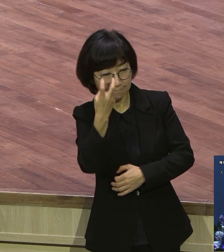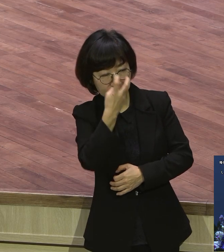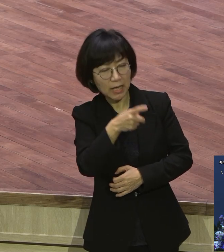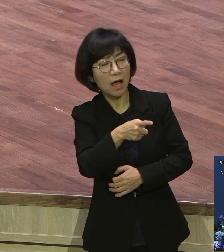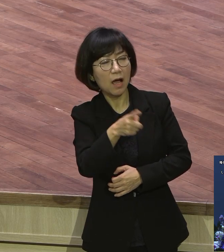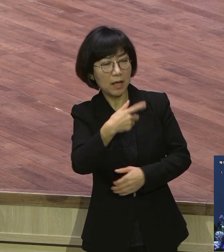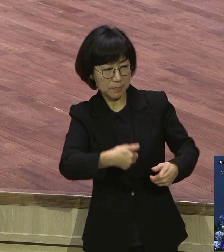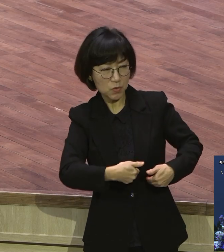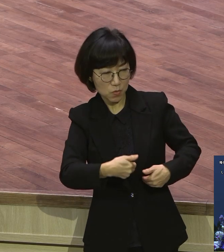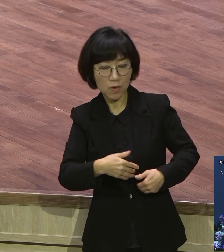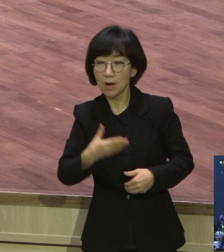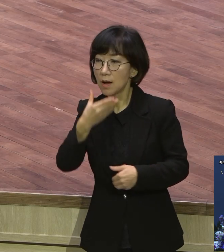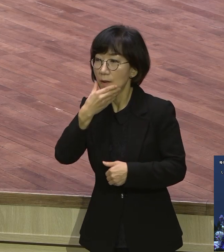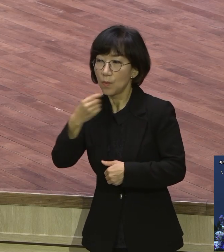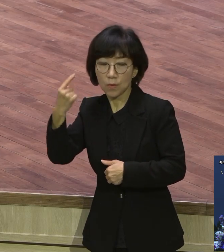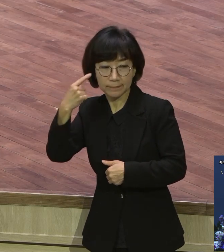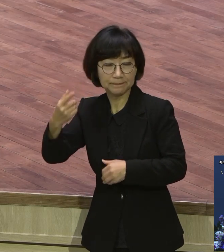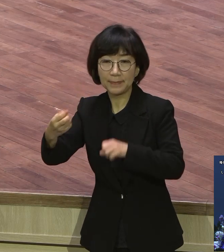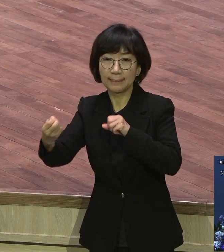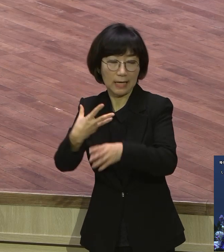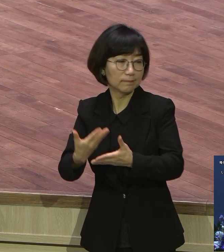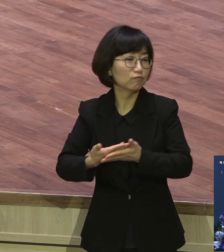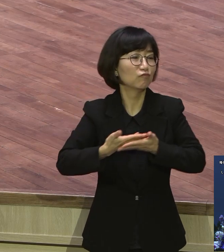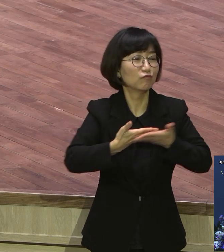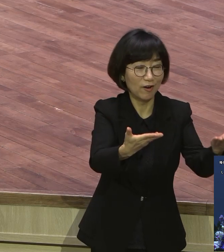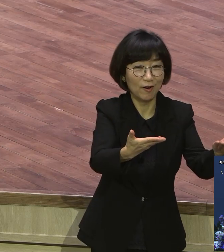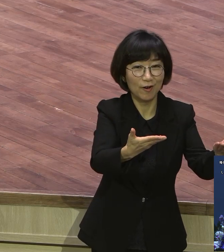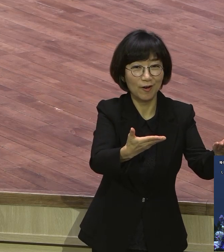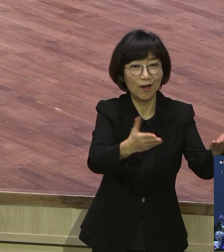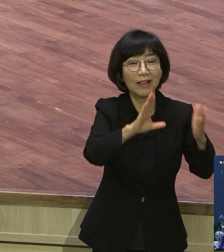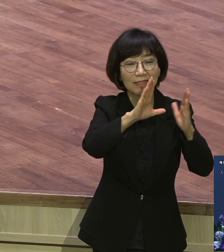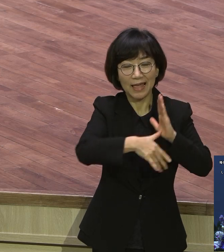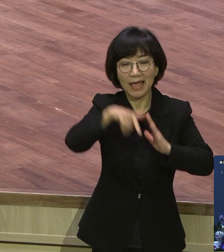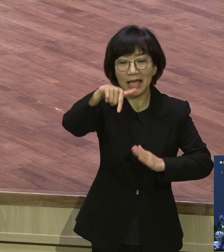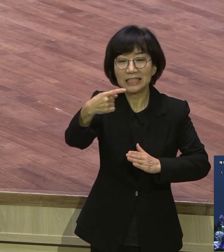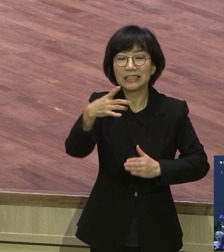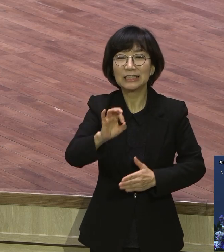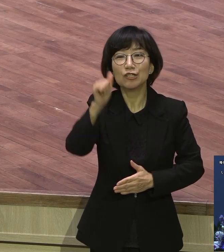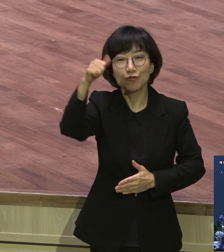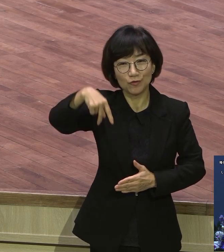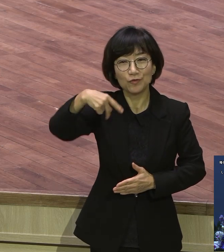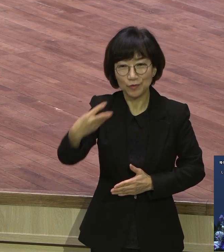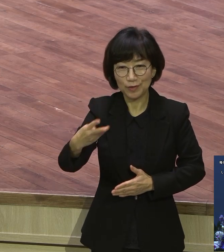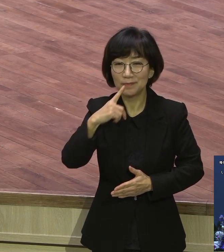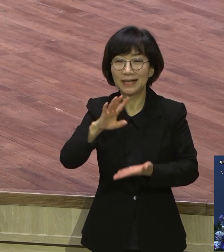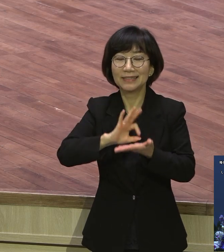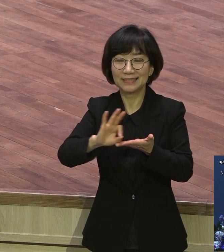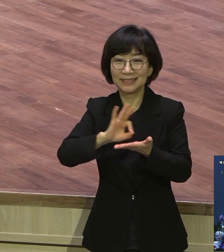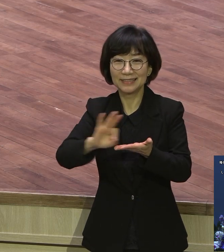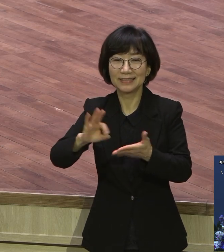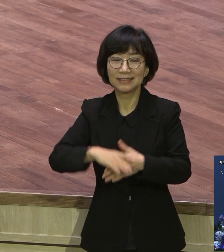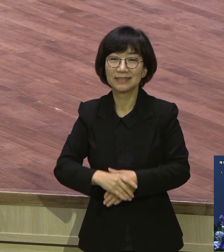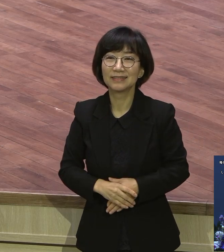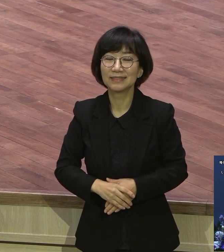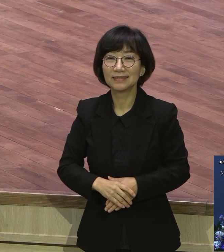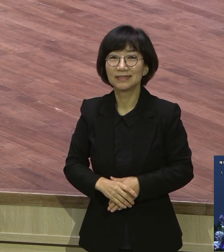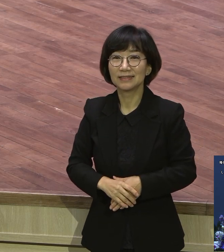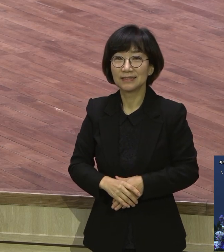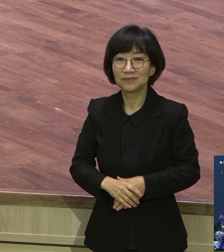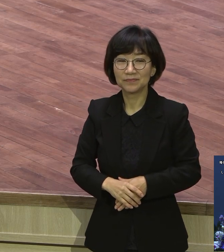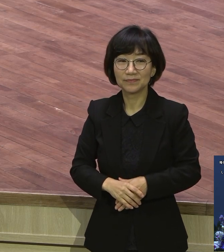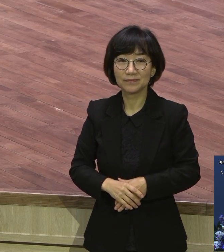주는 거예요 모든 걸 보금적으로 보는 거예요 이게 극류를 여기는 거예요 그래서 용서한다 그건